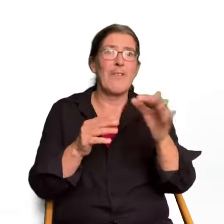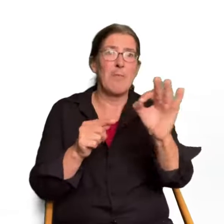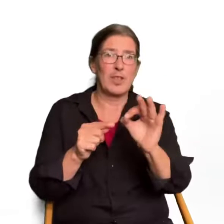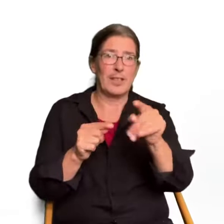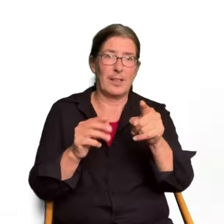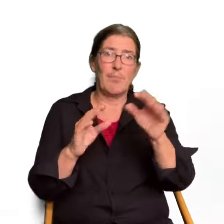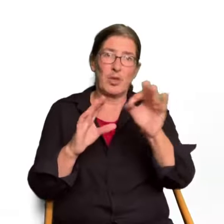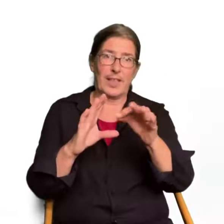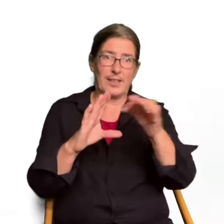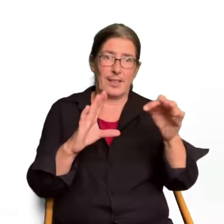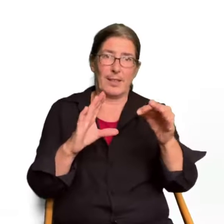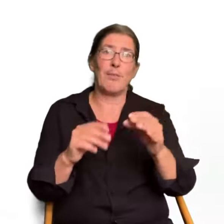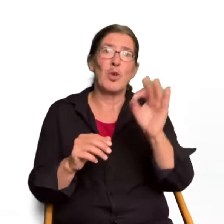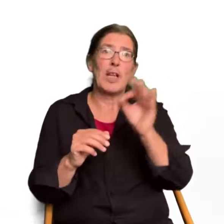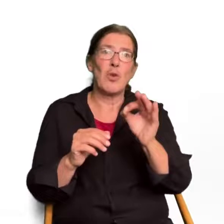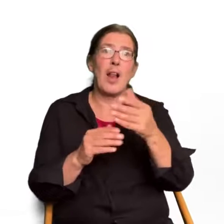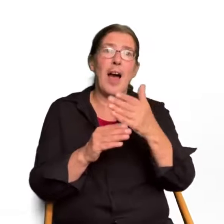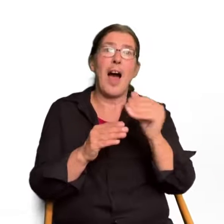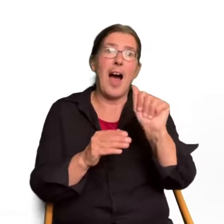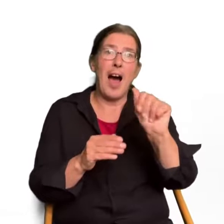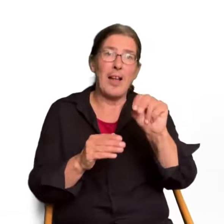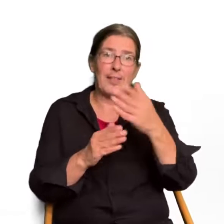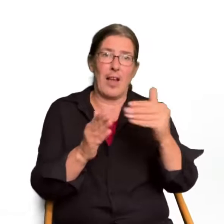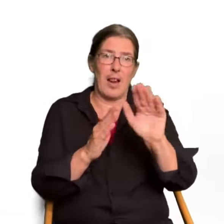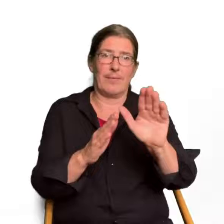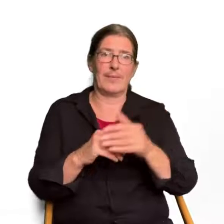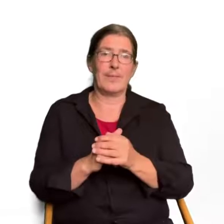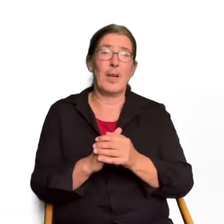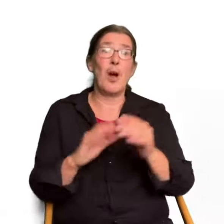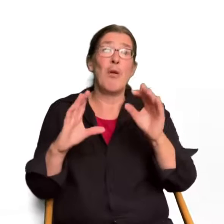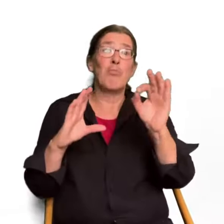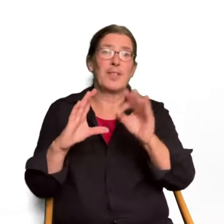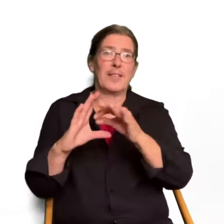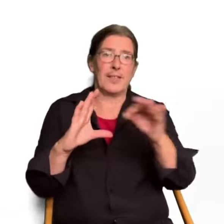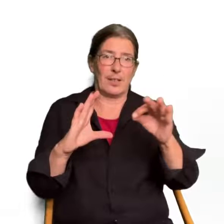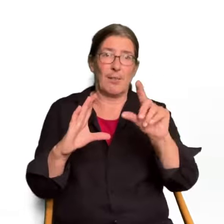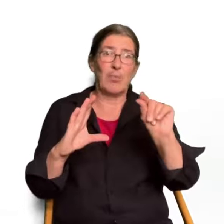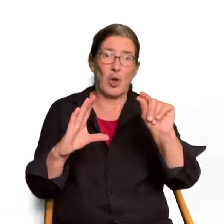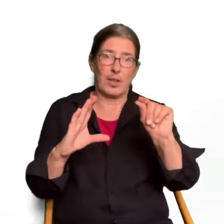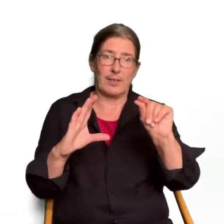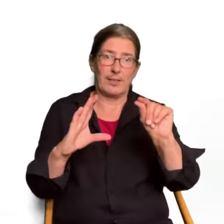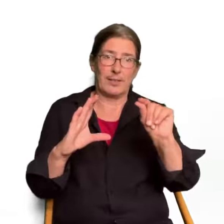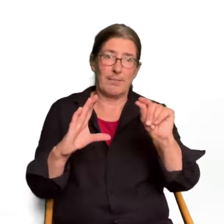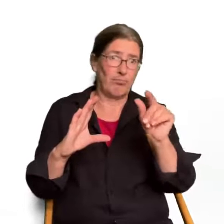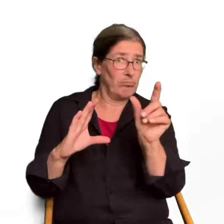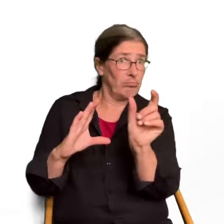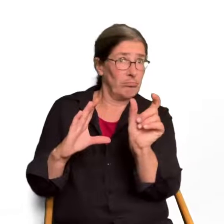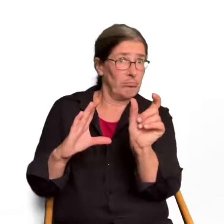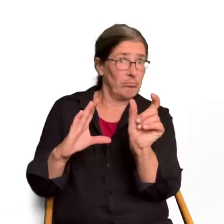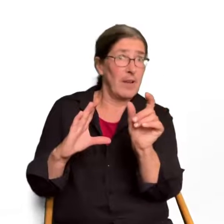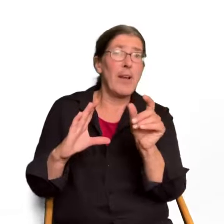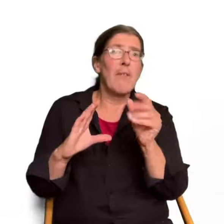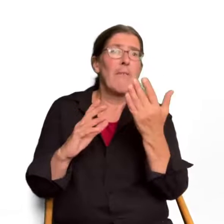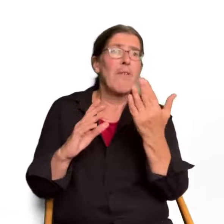das ist der Prozentsatz also der prozentuale Anteil Prozentsatz bedeutet wie groß ist der Anteil